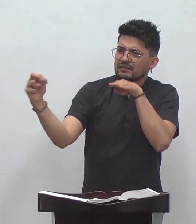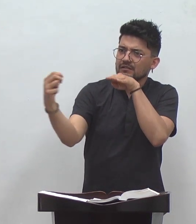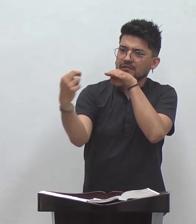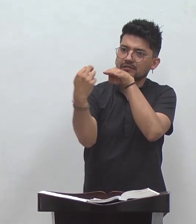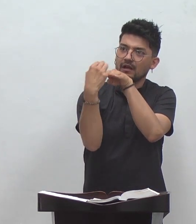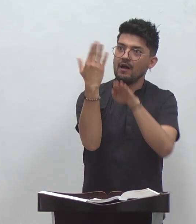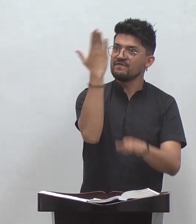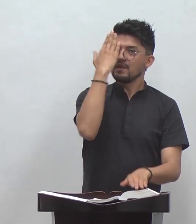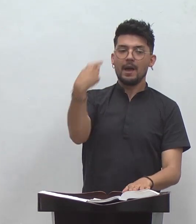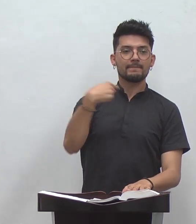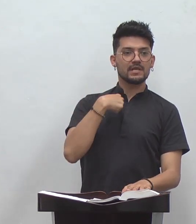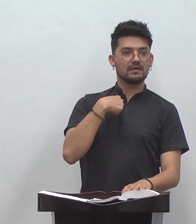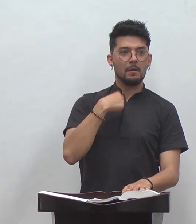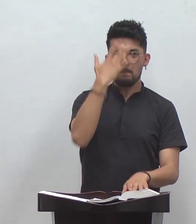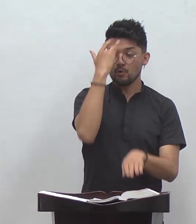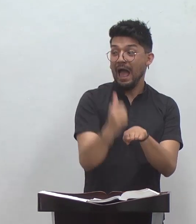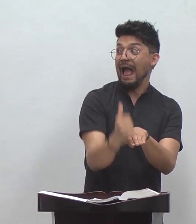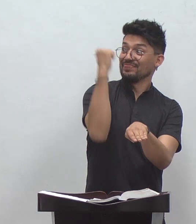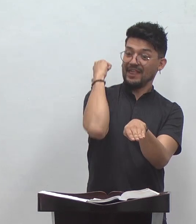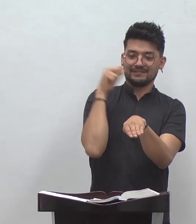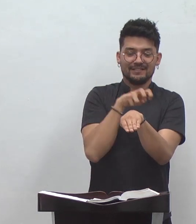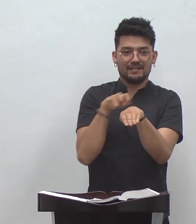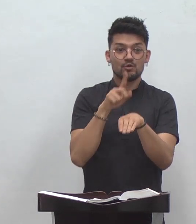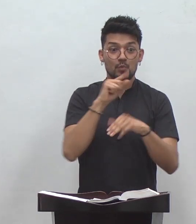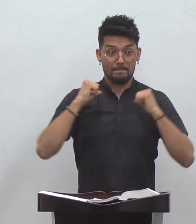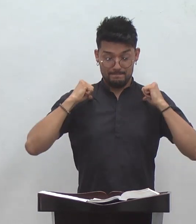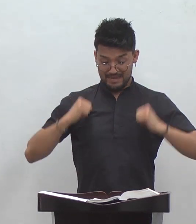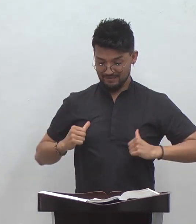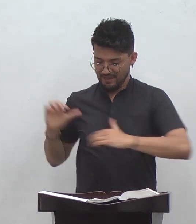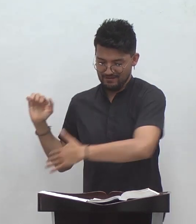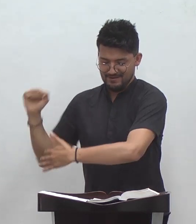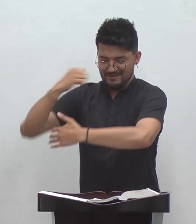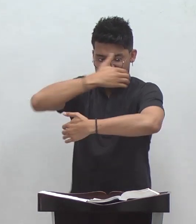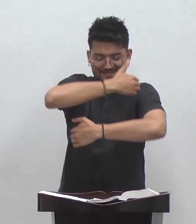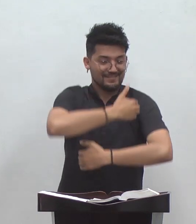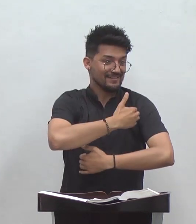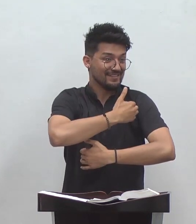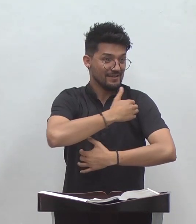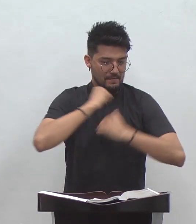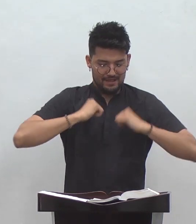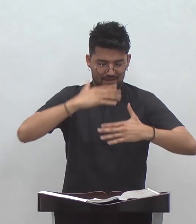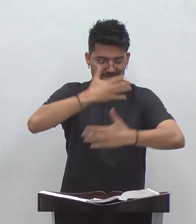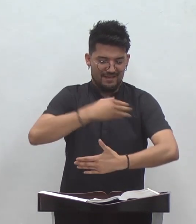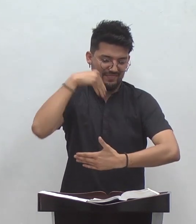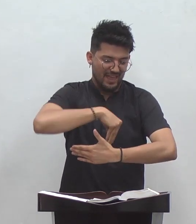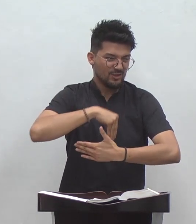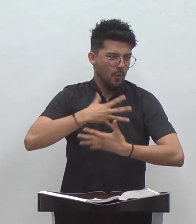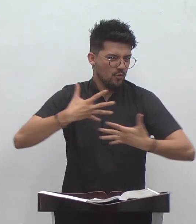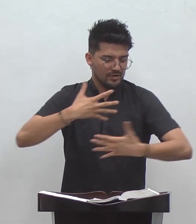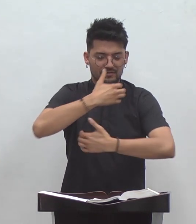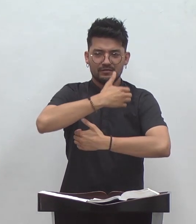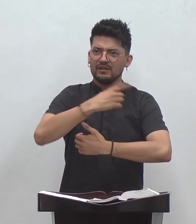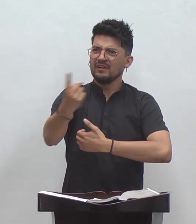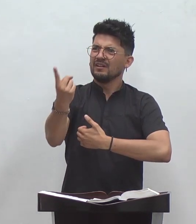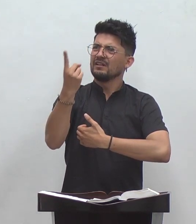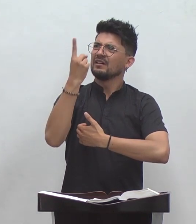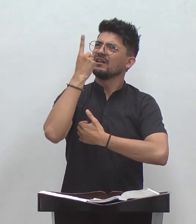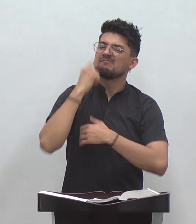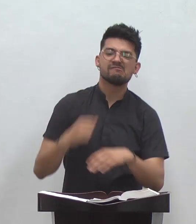empecé a asustar, entró al colectivo, subió. Yo como estaba en la parte de atrás, cogí mi maleta y me cubrí el pecho. Tenía cosas importantes